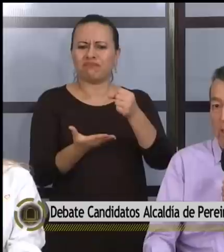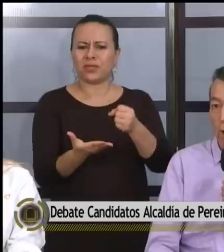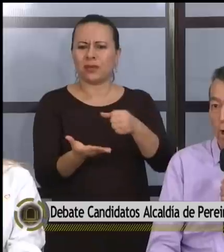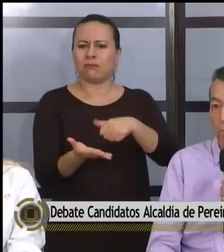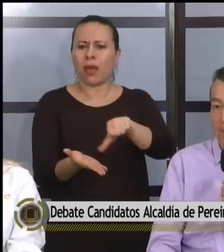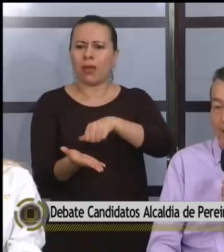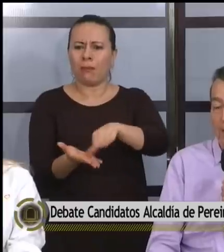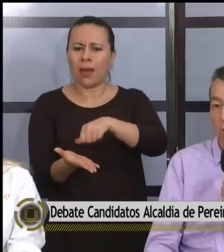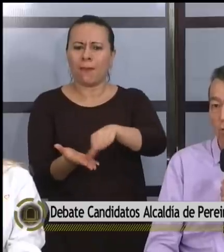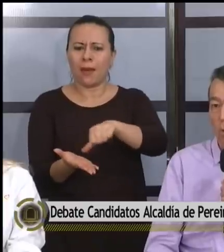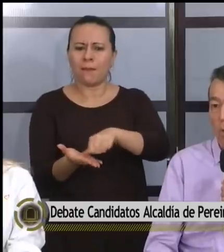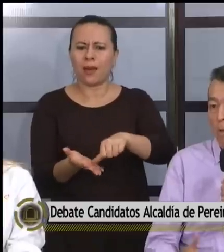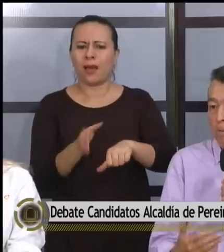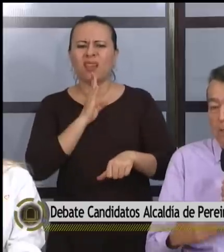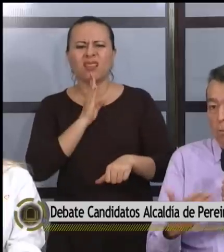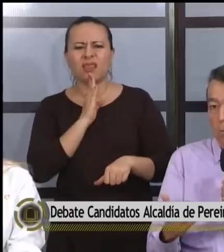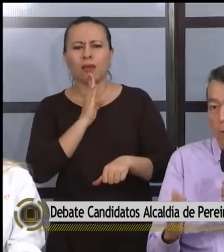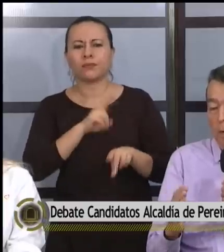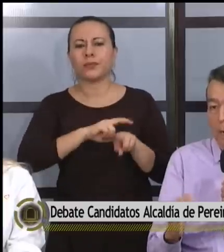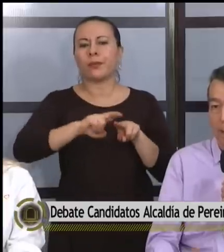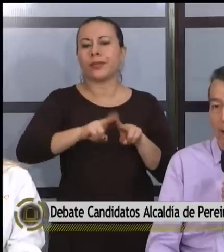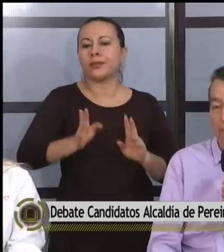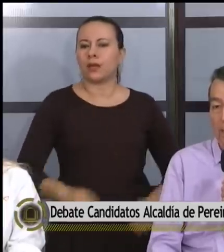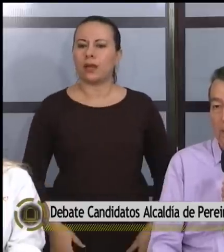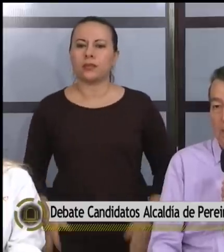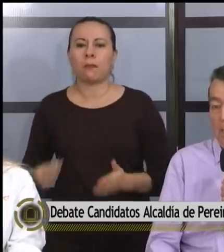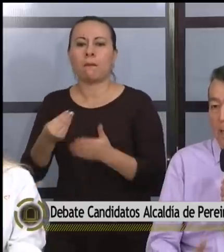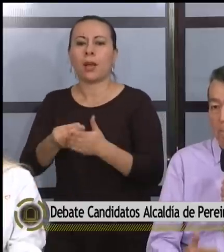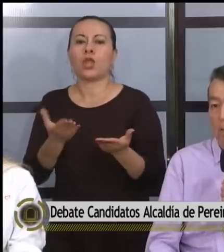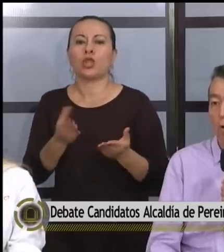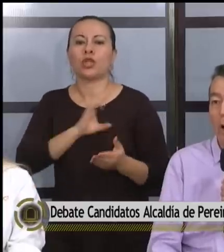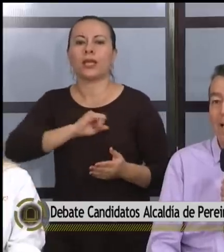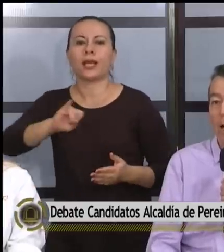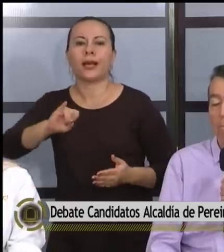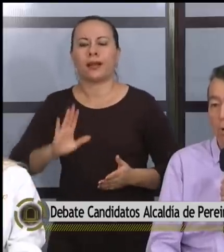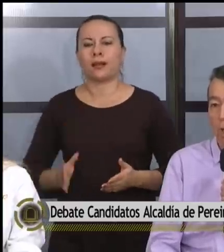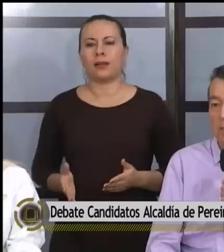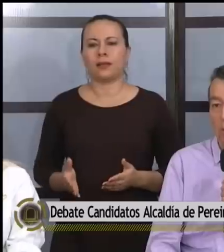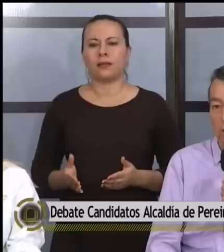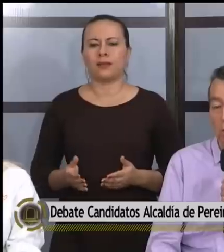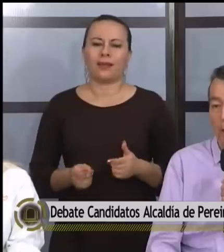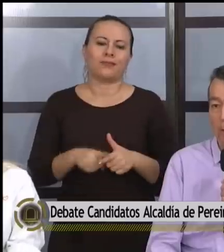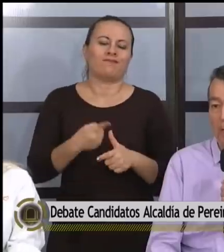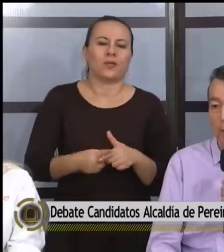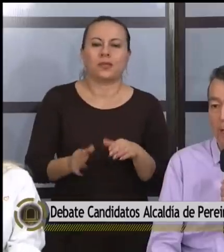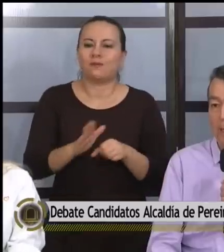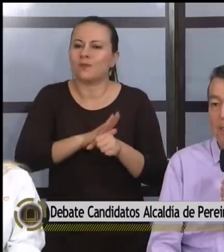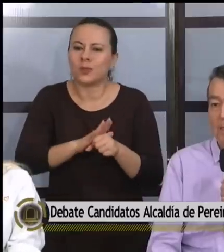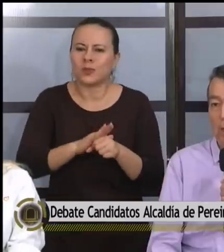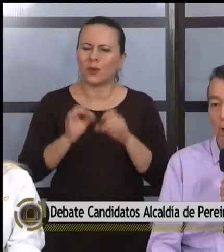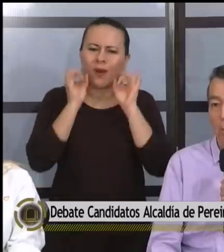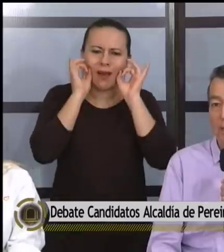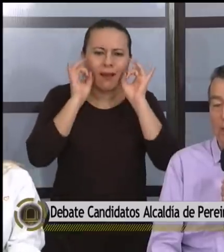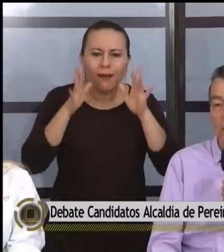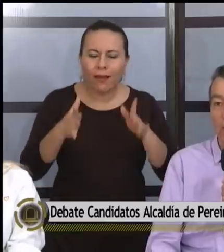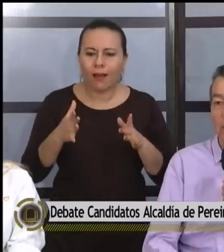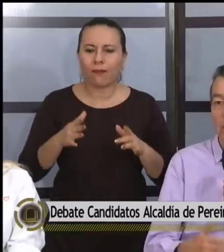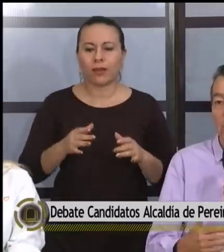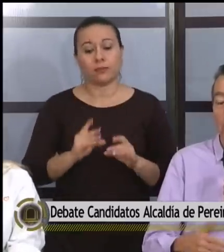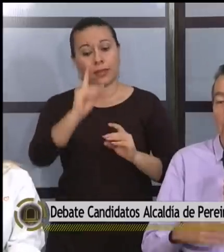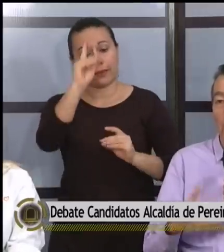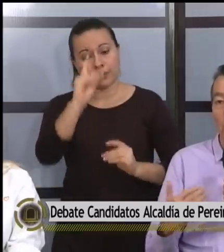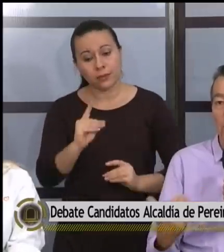del patrimonio de los manizaleños. En fin, es honrar la palabra, y realmente eso va a generar mucha situación grave en la ciudad si no se toman